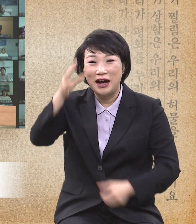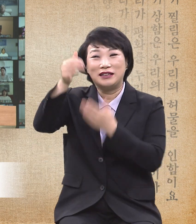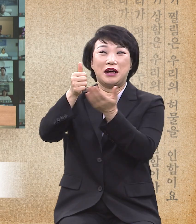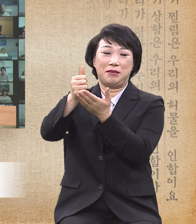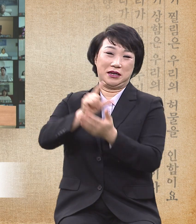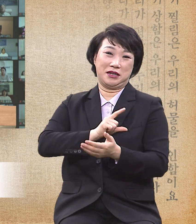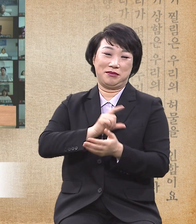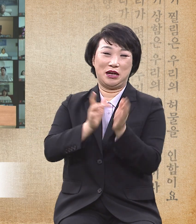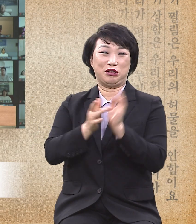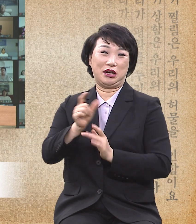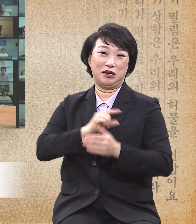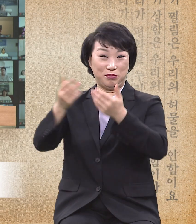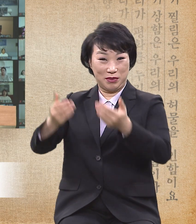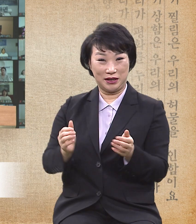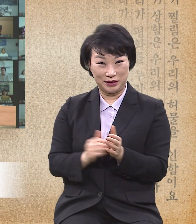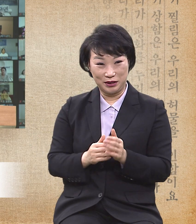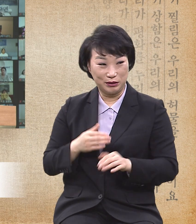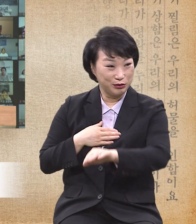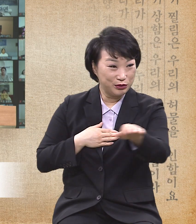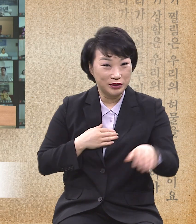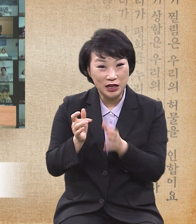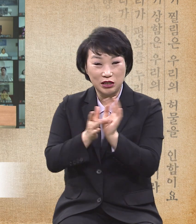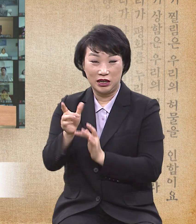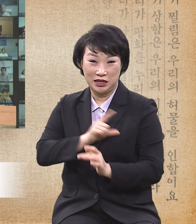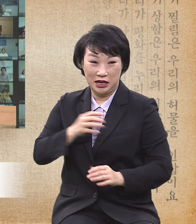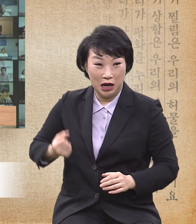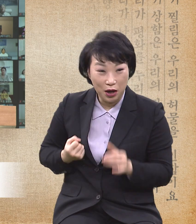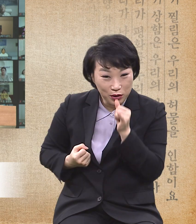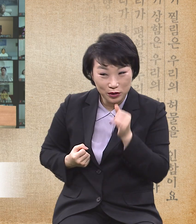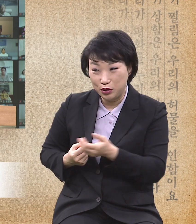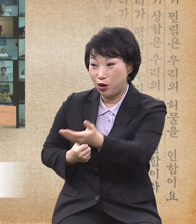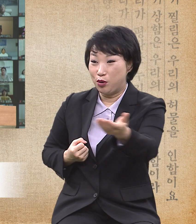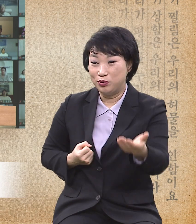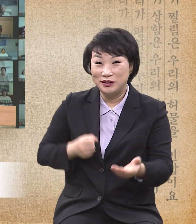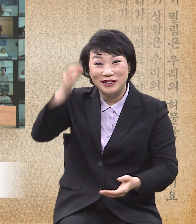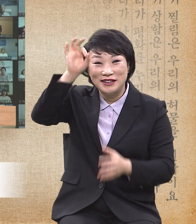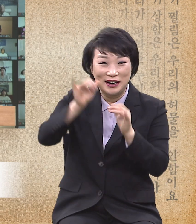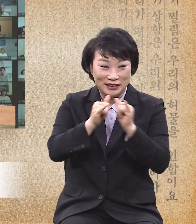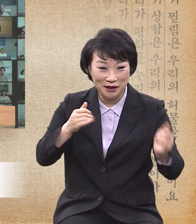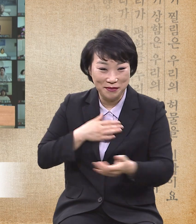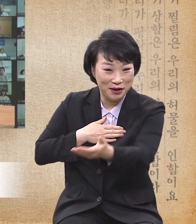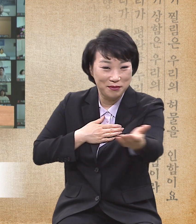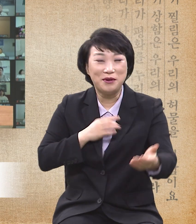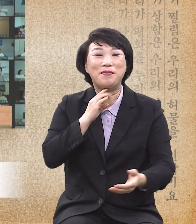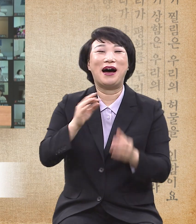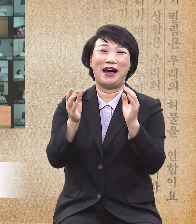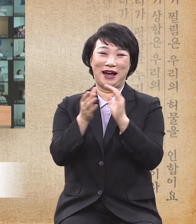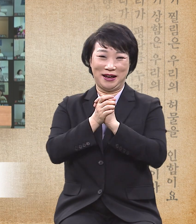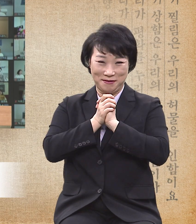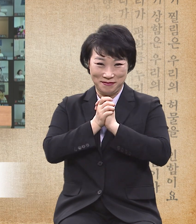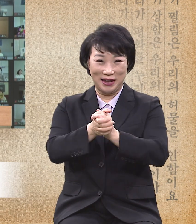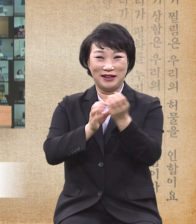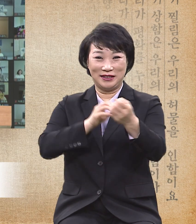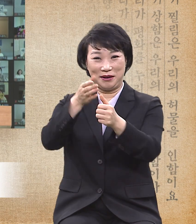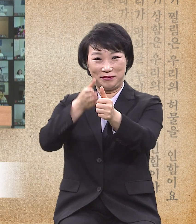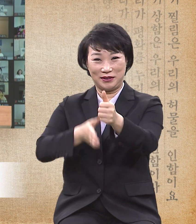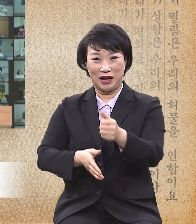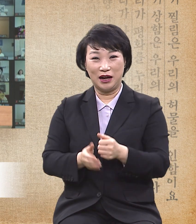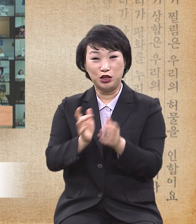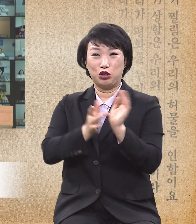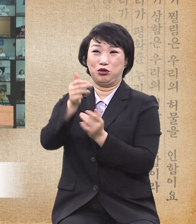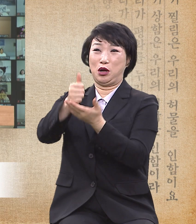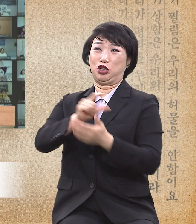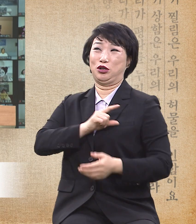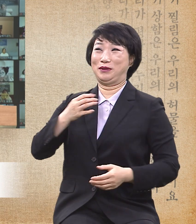이름입니다. 우리는 그 이름 가지고 있다면 인정하시는 분만 아멘 합시다. 그 이름